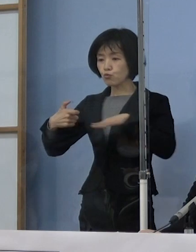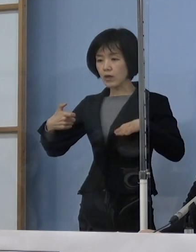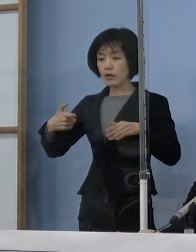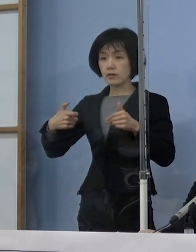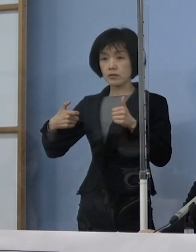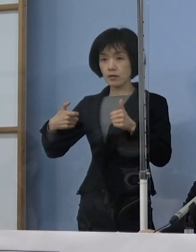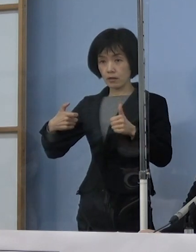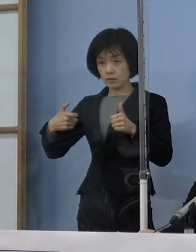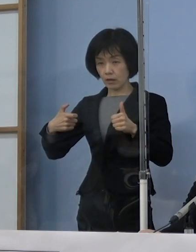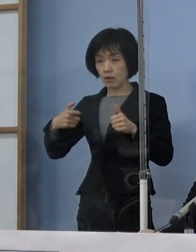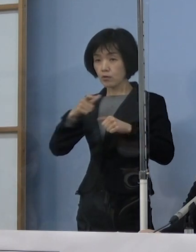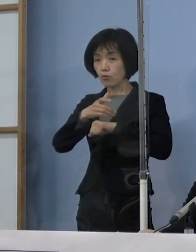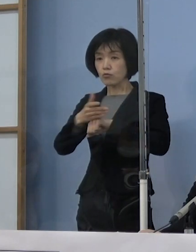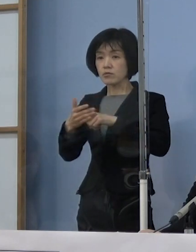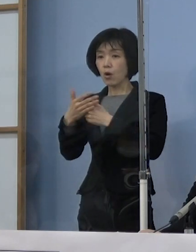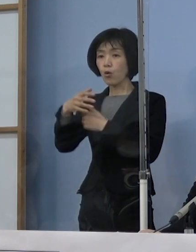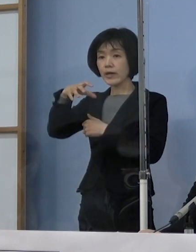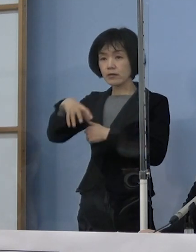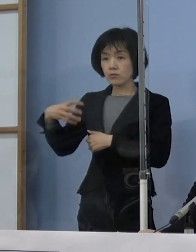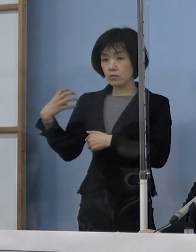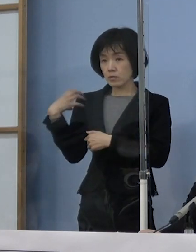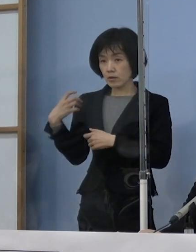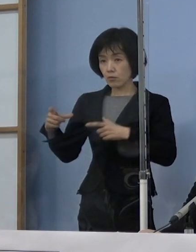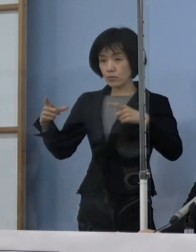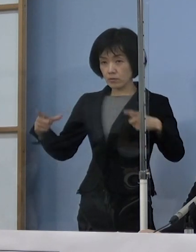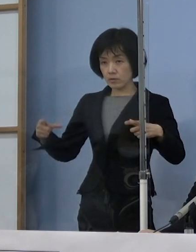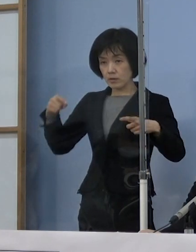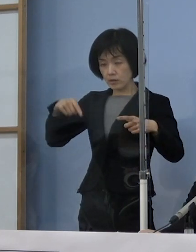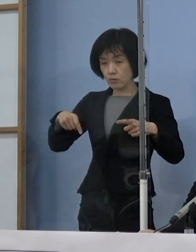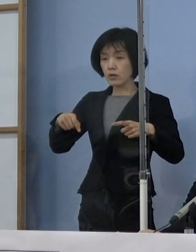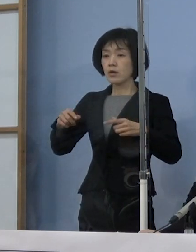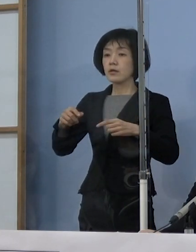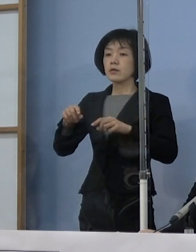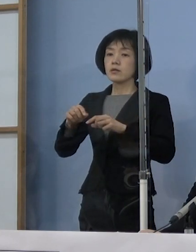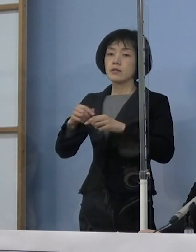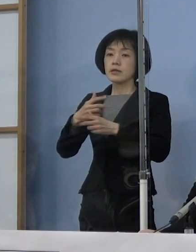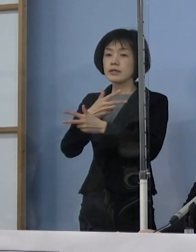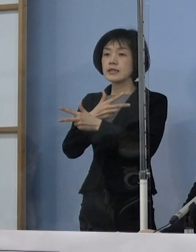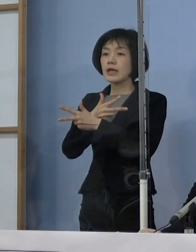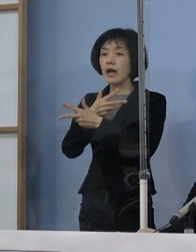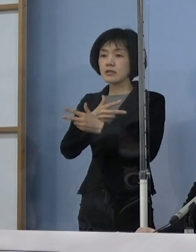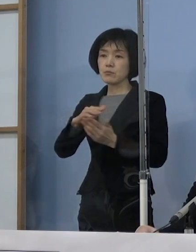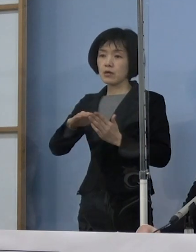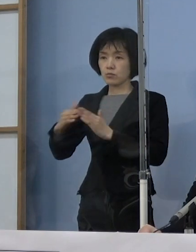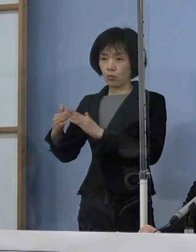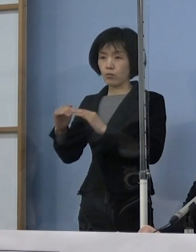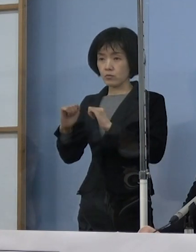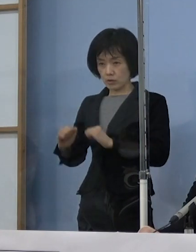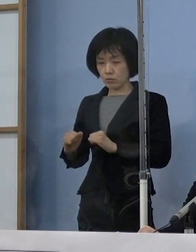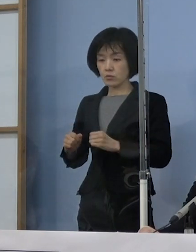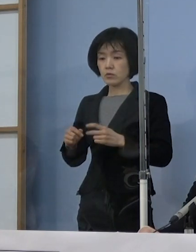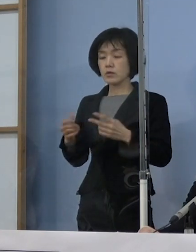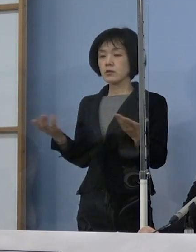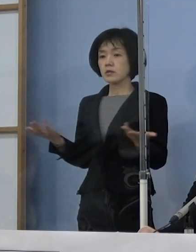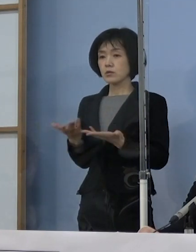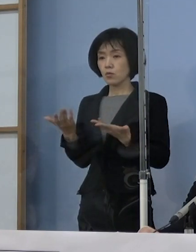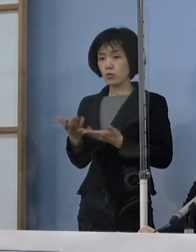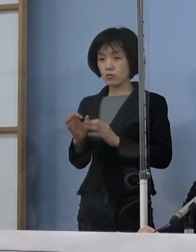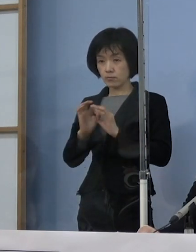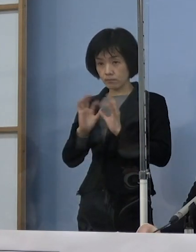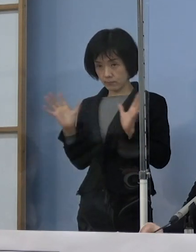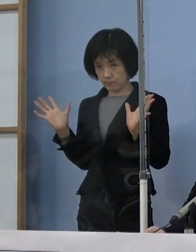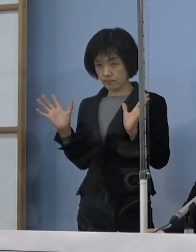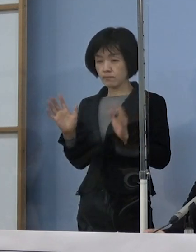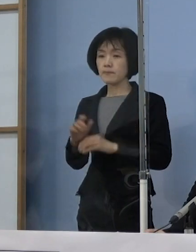男性、徳島保健所管内北島町在住の方であります。職業は無職です